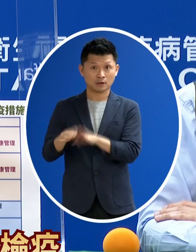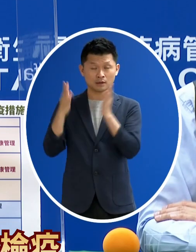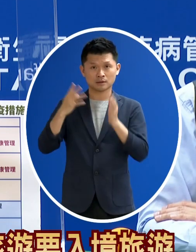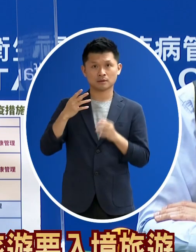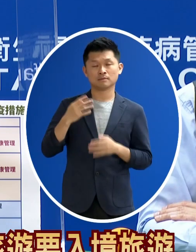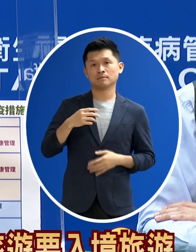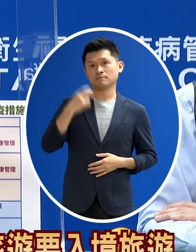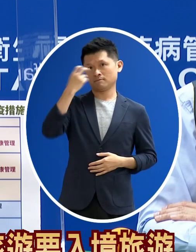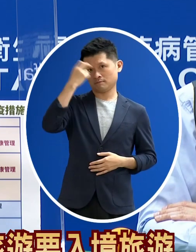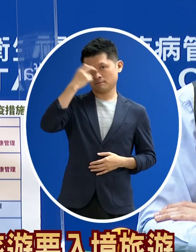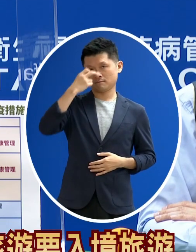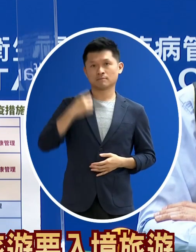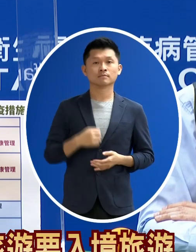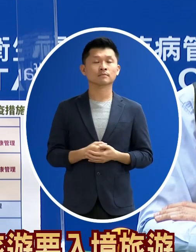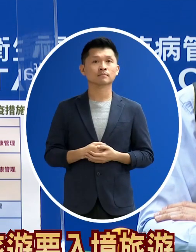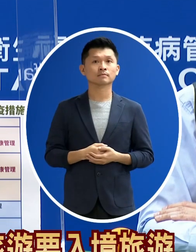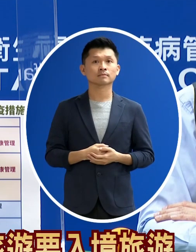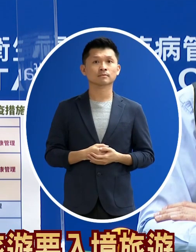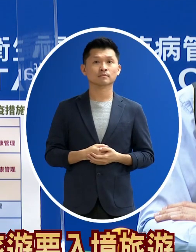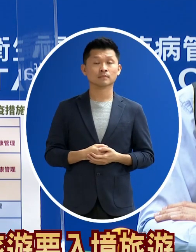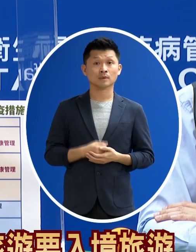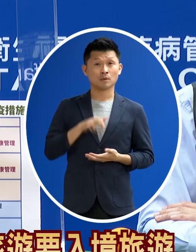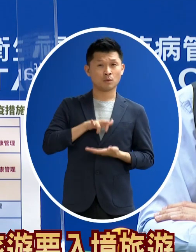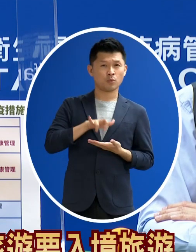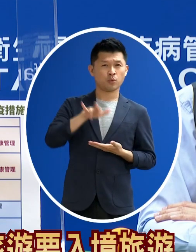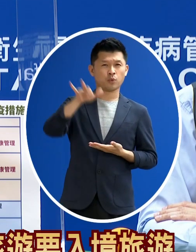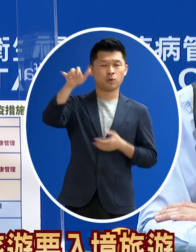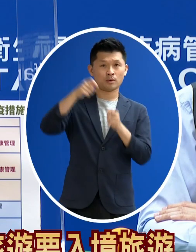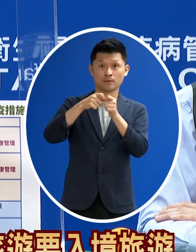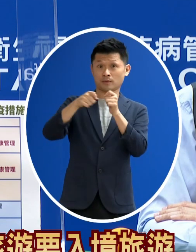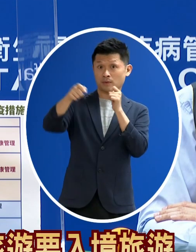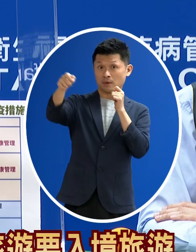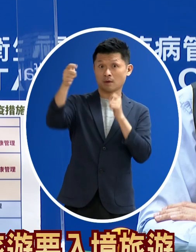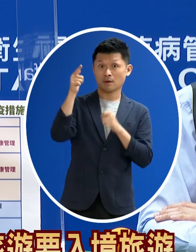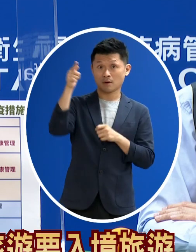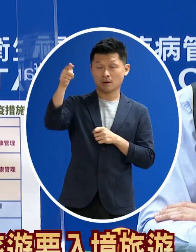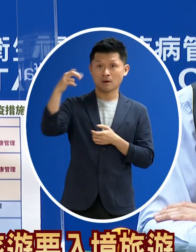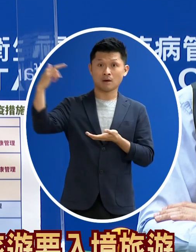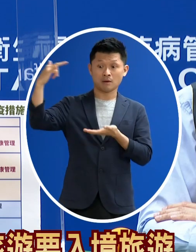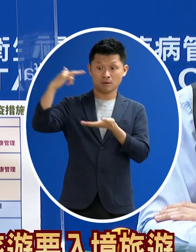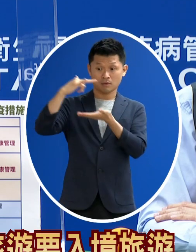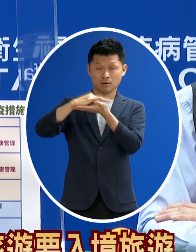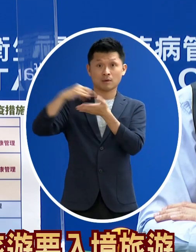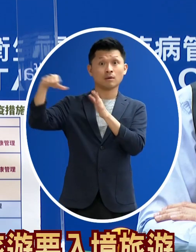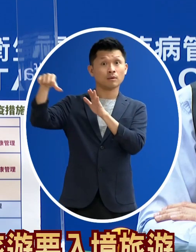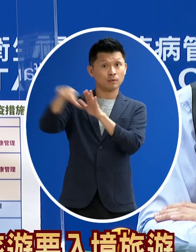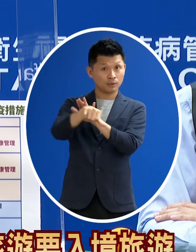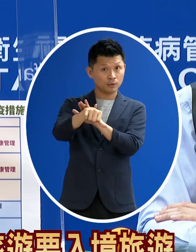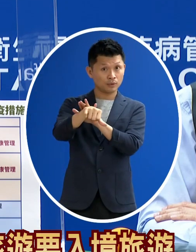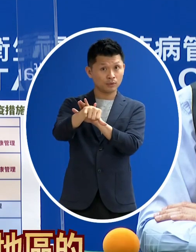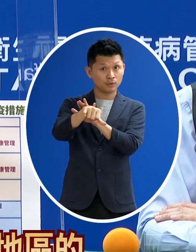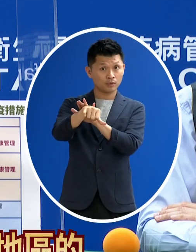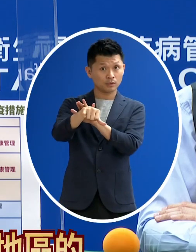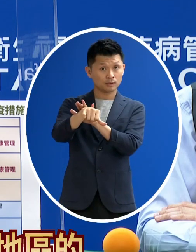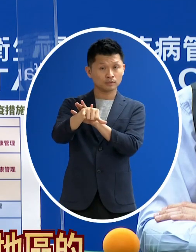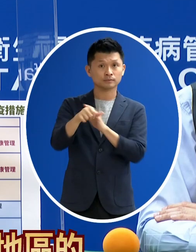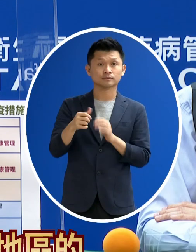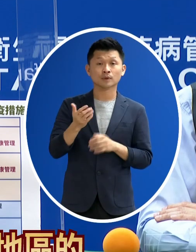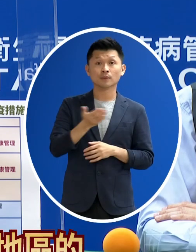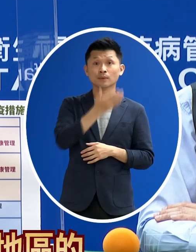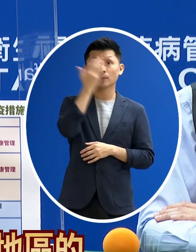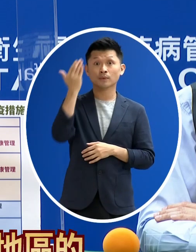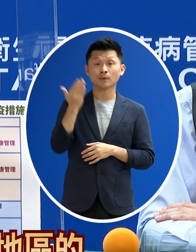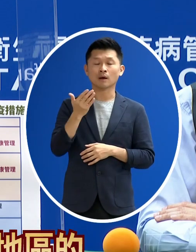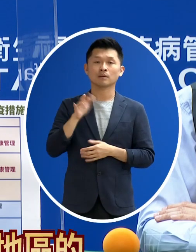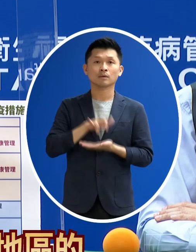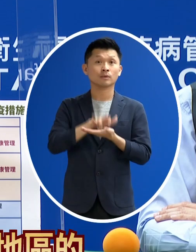检疫，那大概在长程的航班入境旅游，要入境旅游旅游疫情第三级